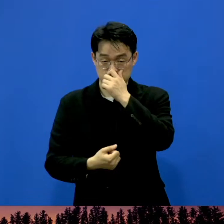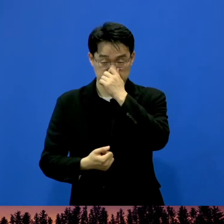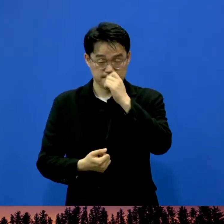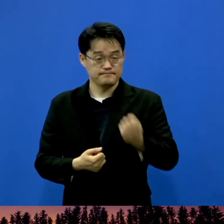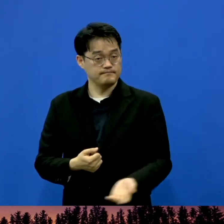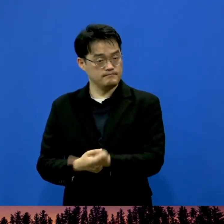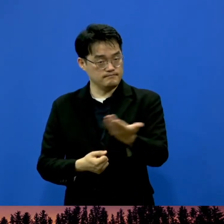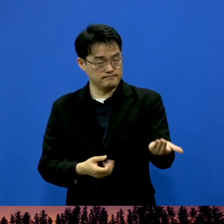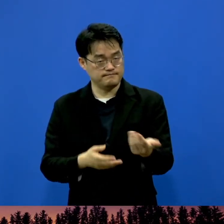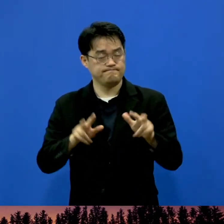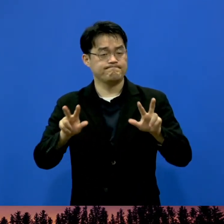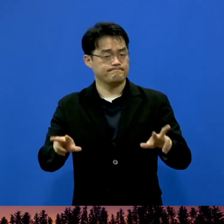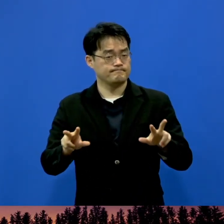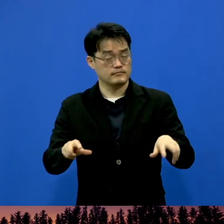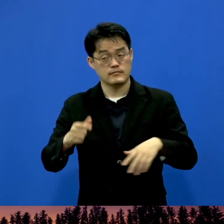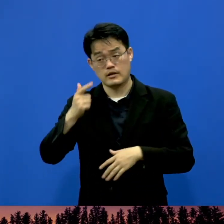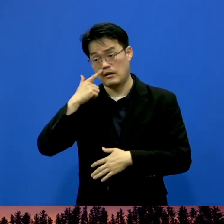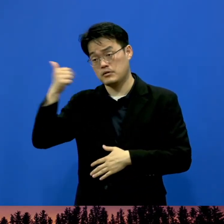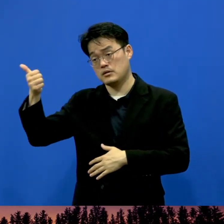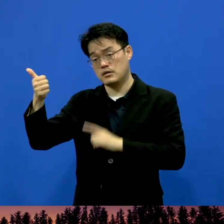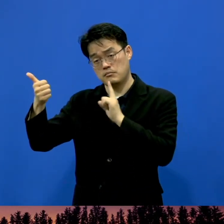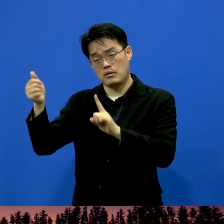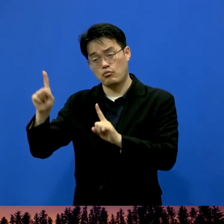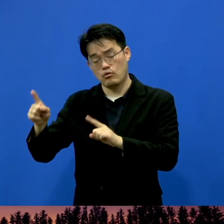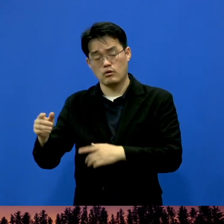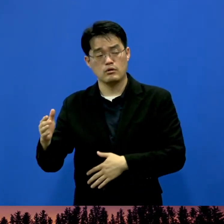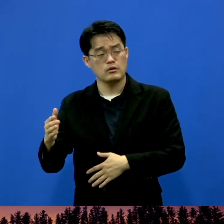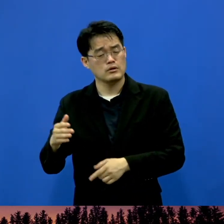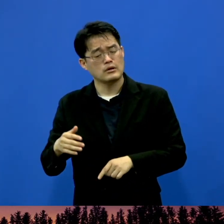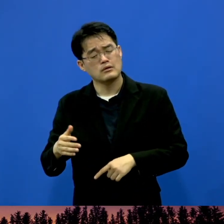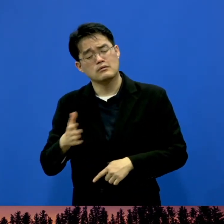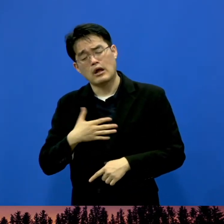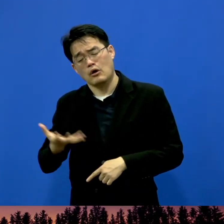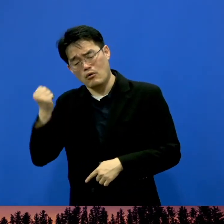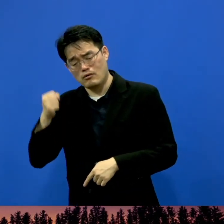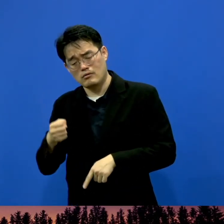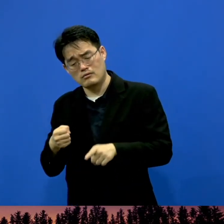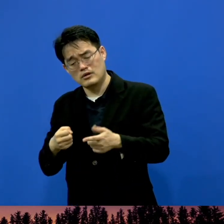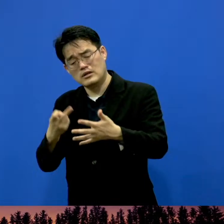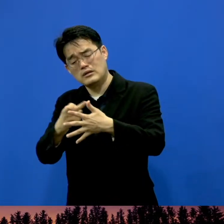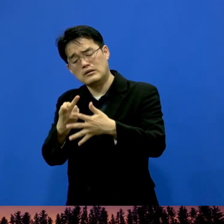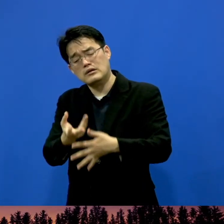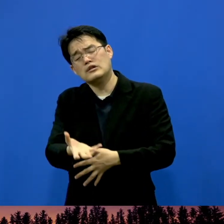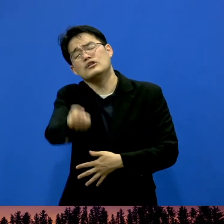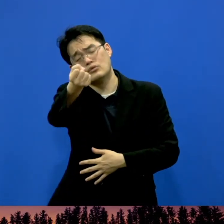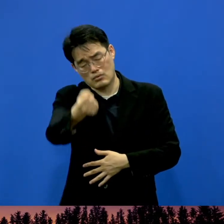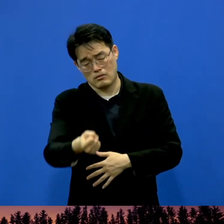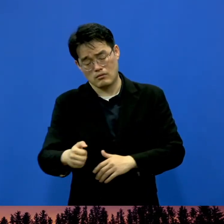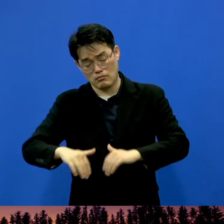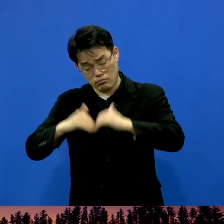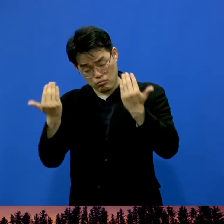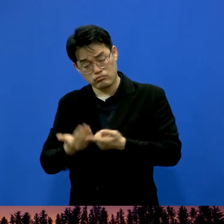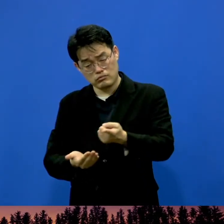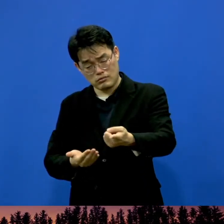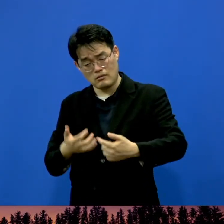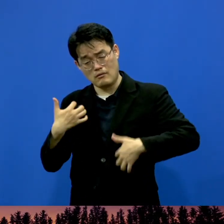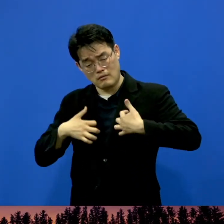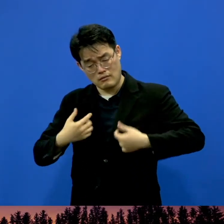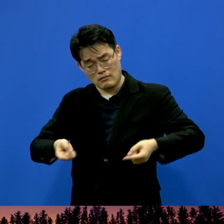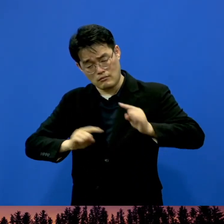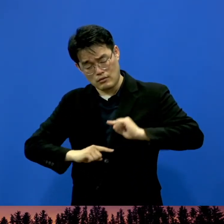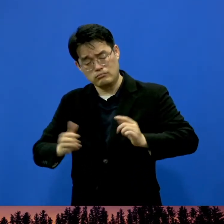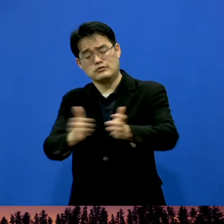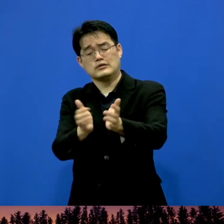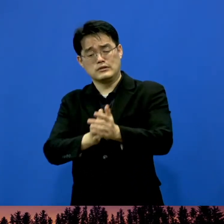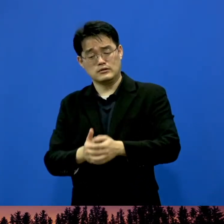지금 아버지는 뭐라고요? 내 것이 다 내 것이고. 모든 걸 누리면 되는데